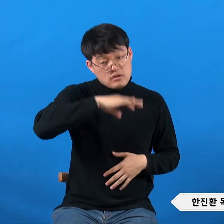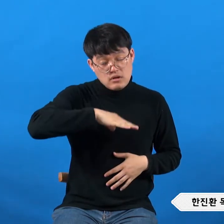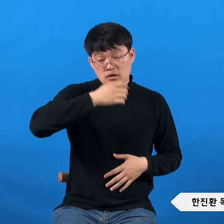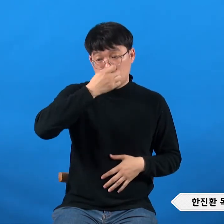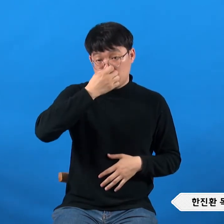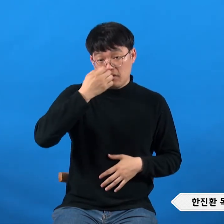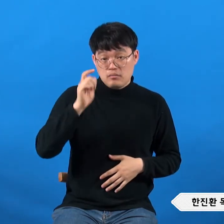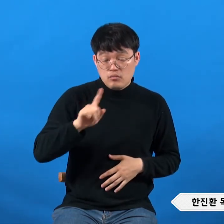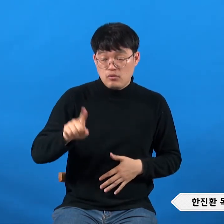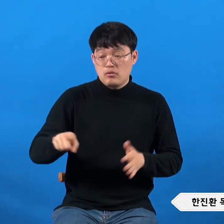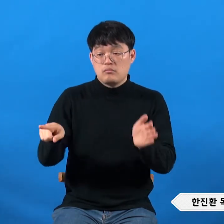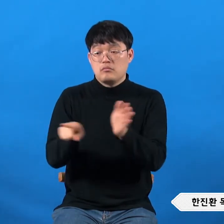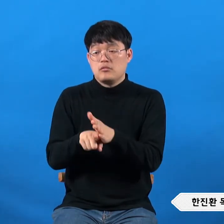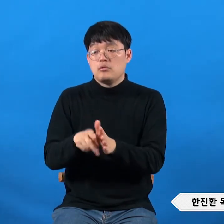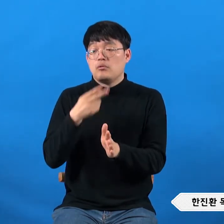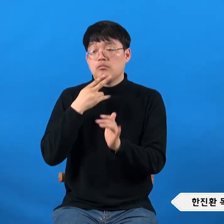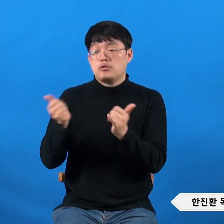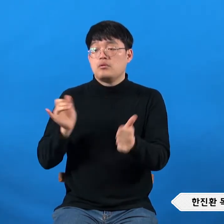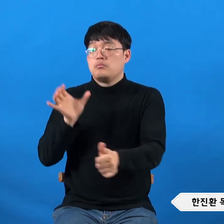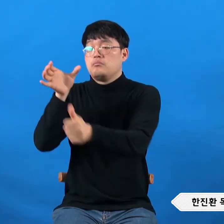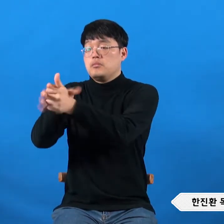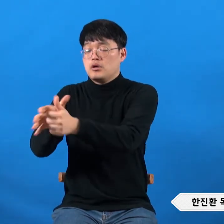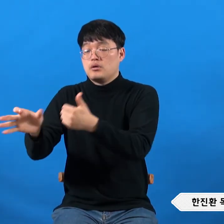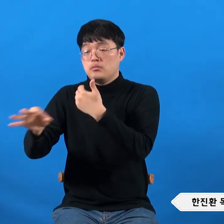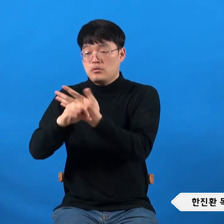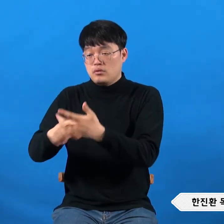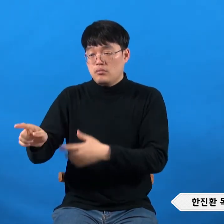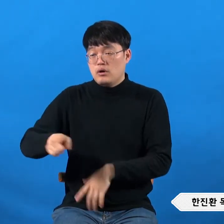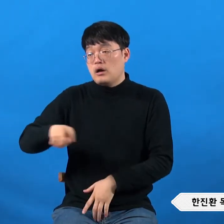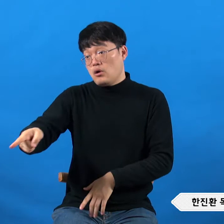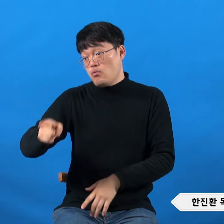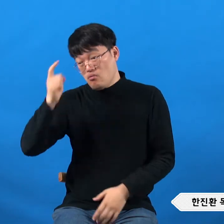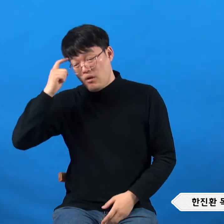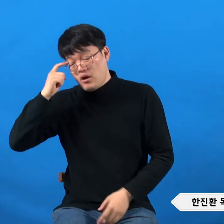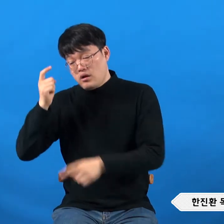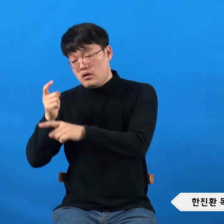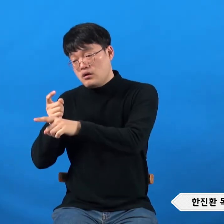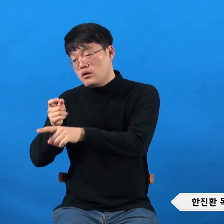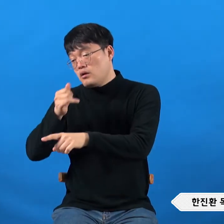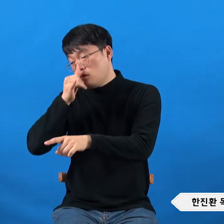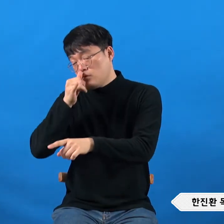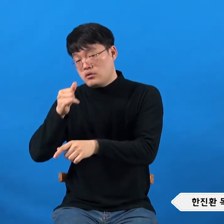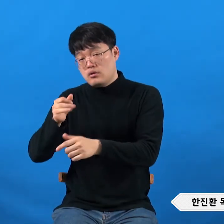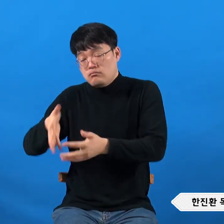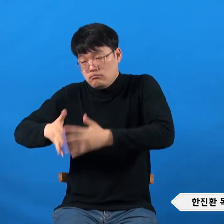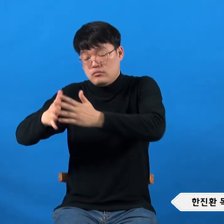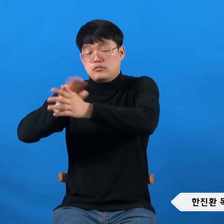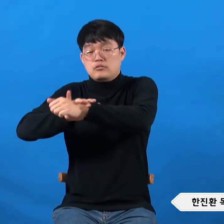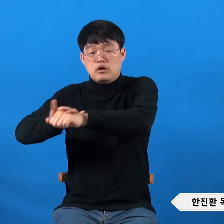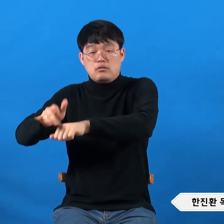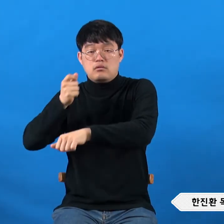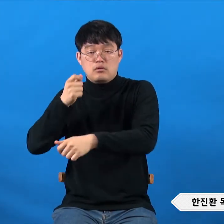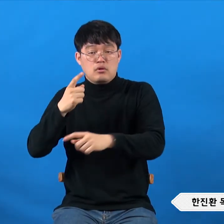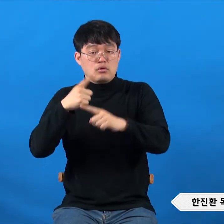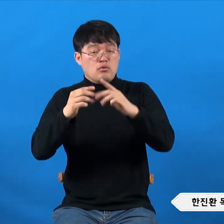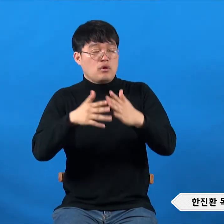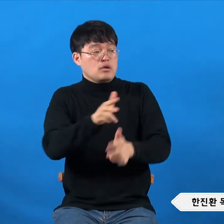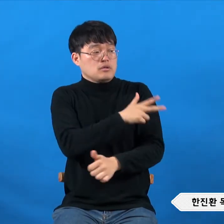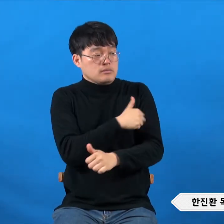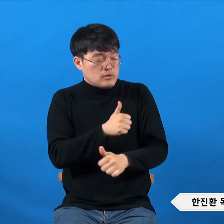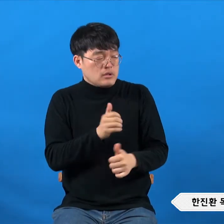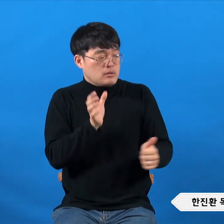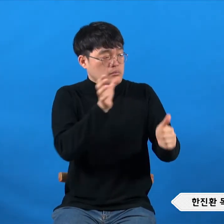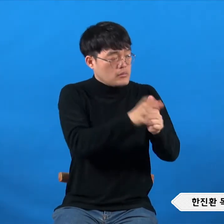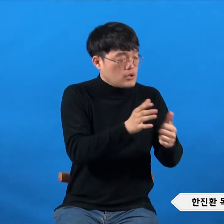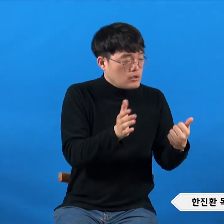불신자에게 맡겼으면 좀 따질 거 따지고 해서 건물이라도 제대로 지었을 텐데, 이건 교회 집사에게 맡겨놓으니까 뭐